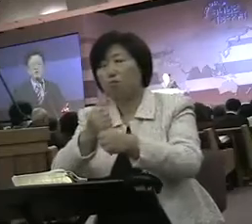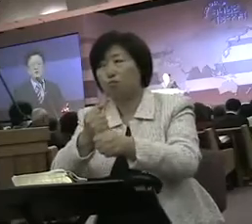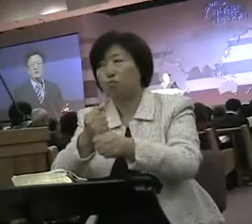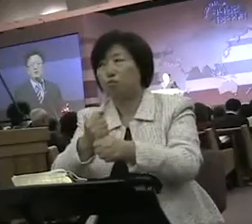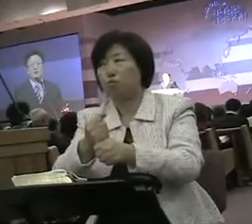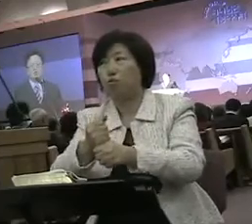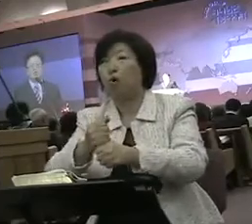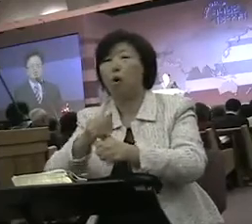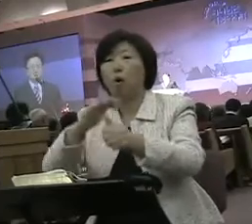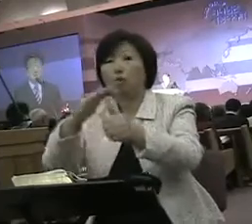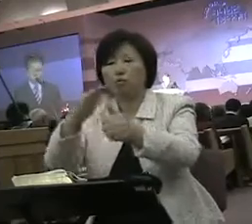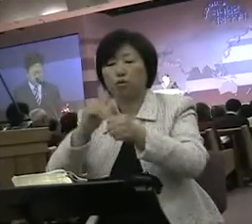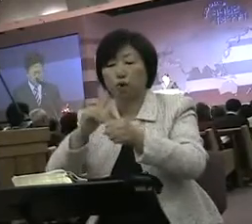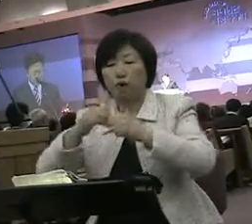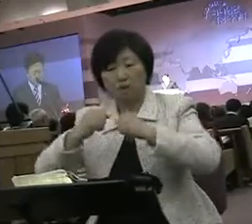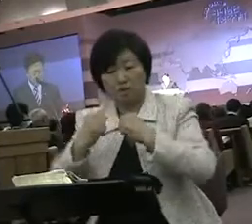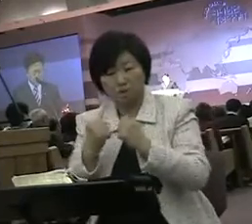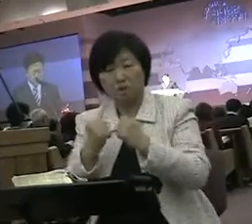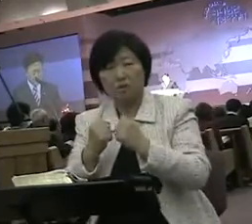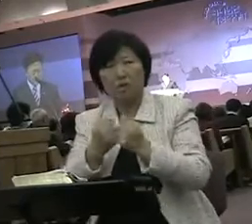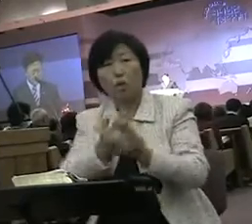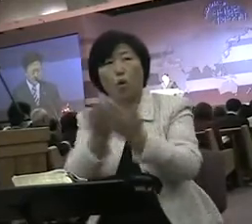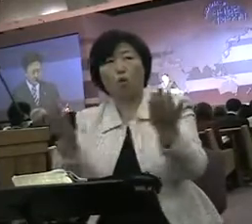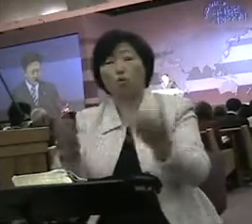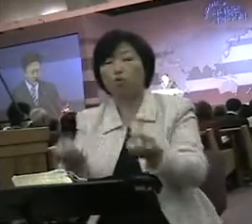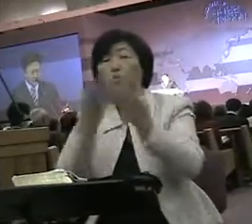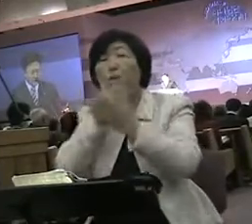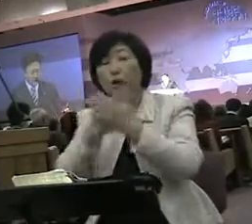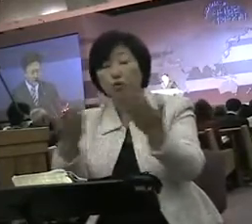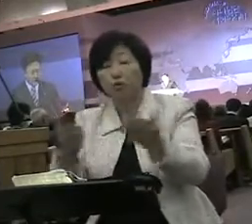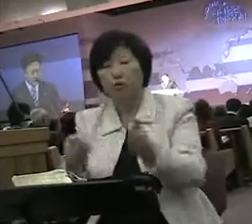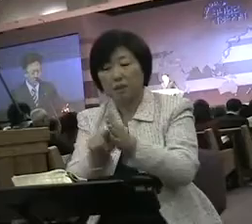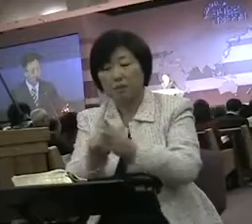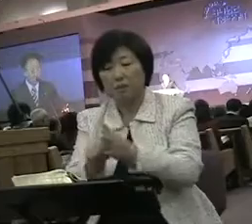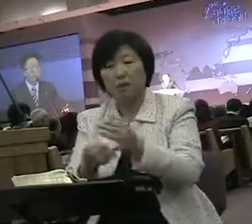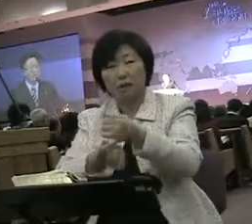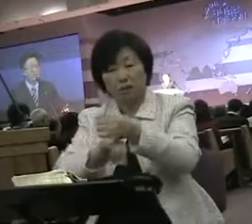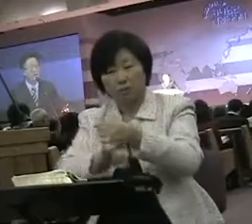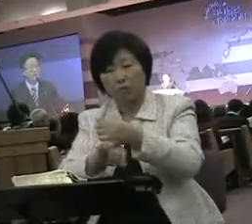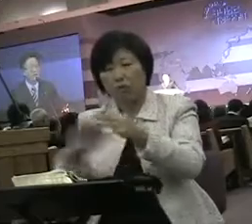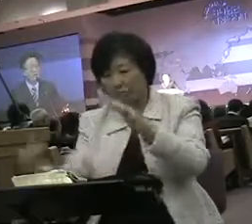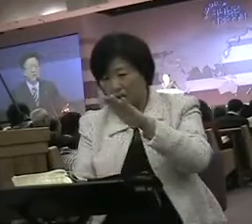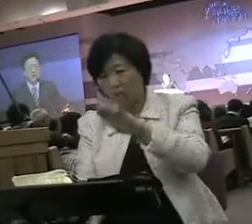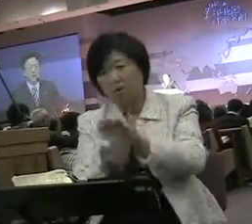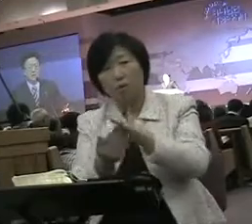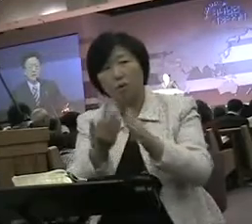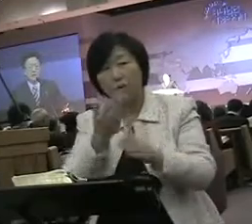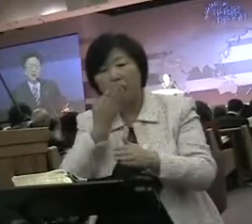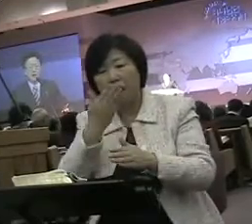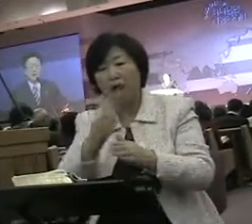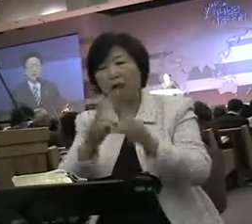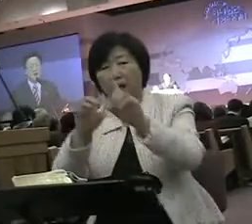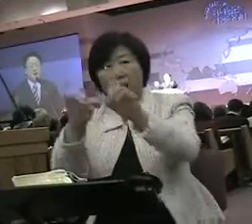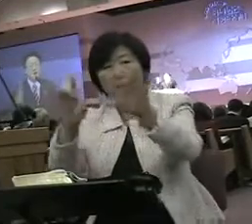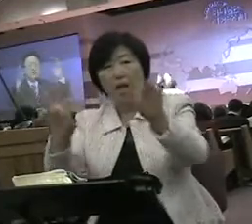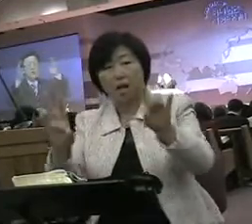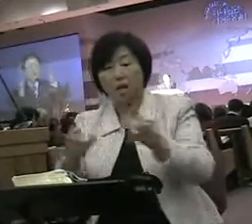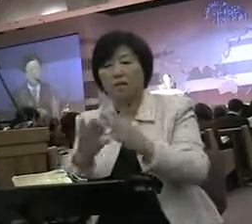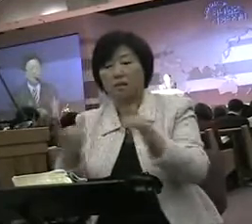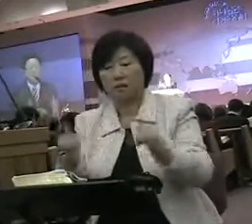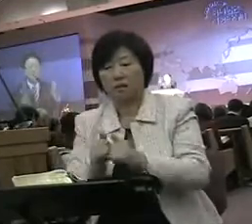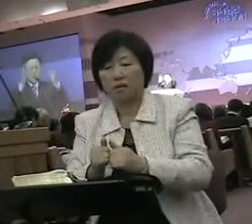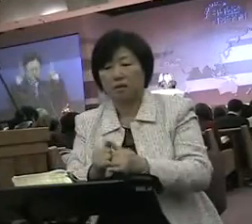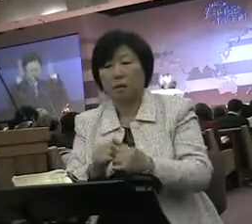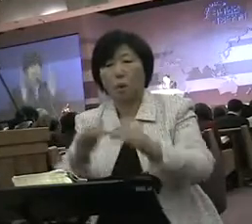저희들을 여러분 축복해 주십시오. 믿음으로 약속을 이룰 수 있도록 한 사람 한 사람이, 그리하여